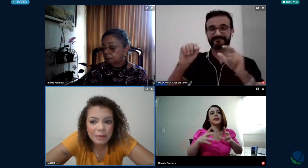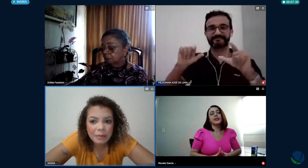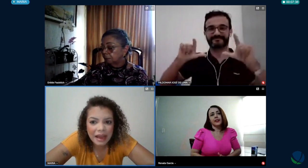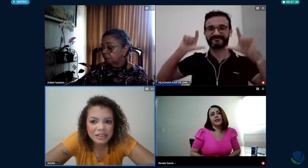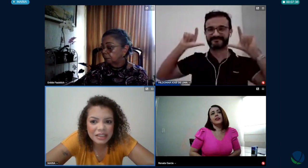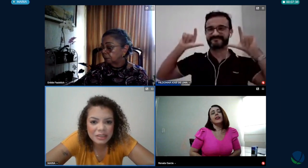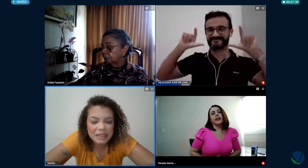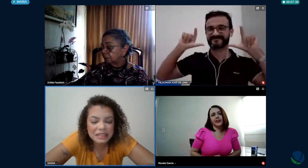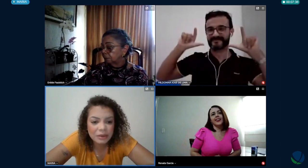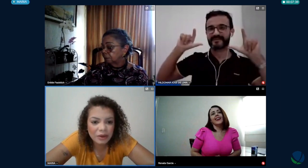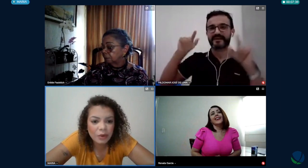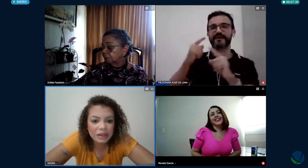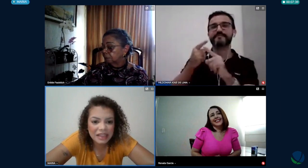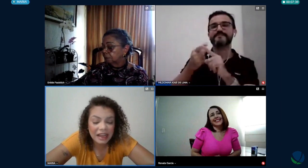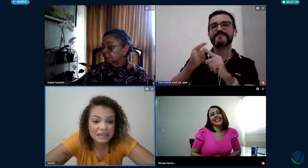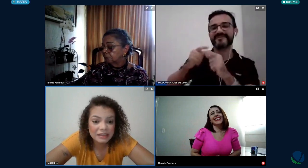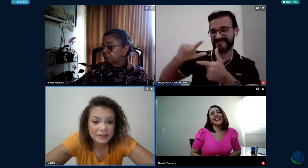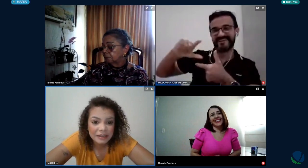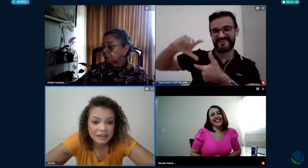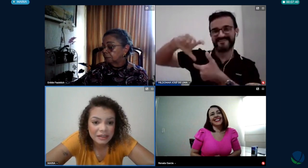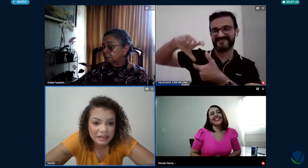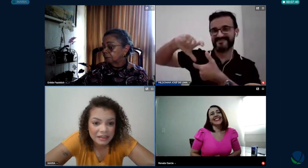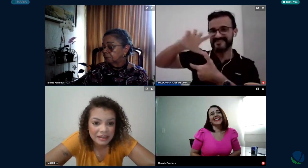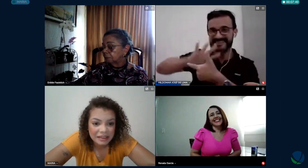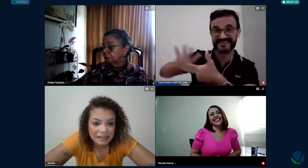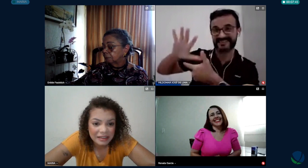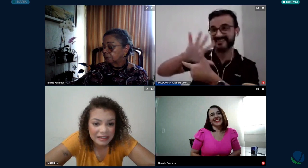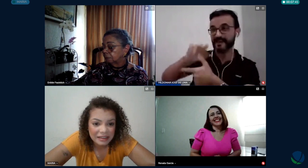Então, na imagem, a expressão está cortada.